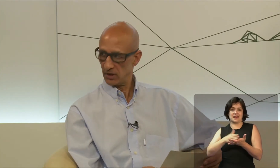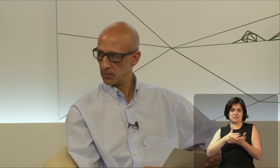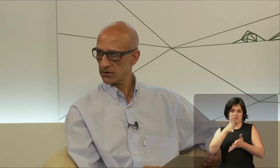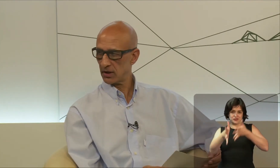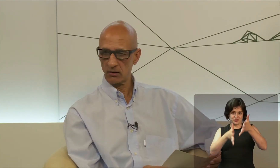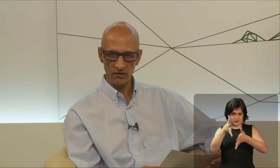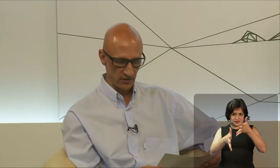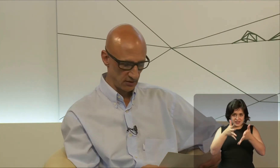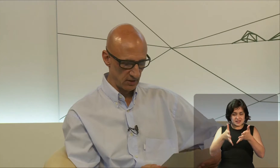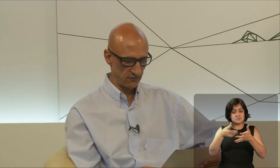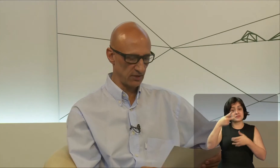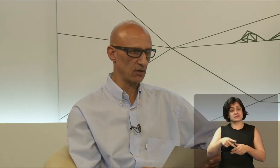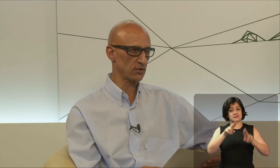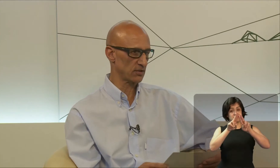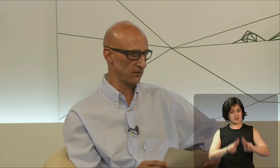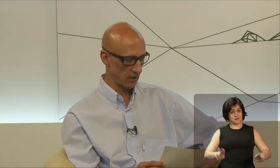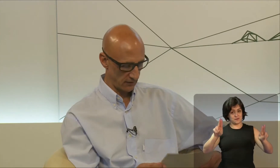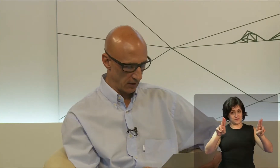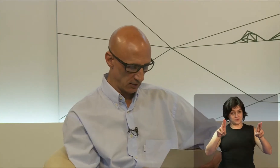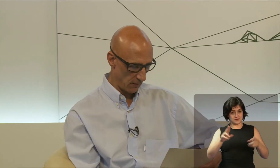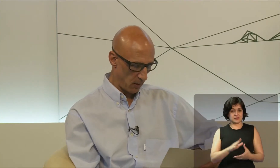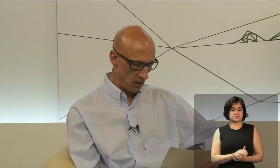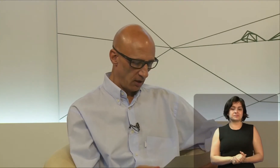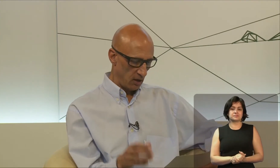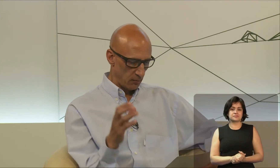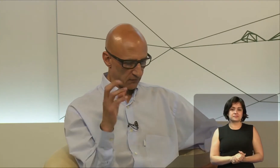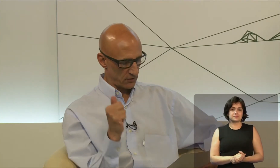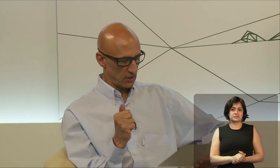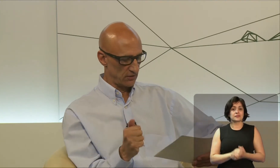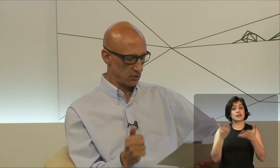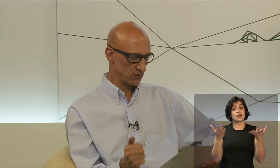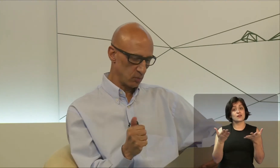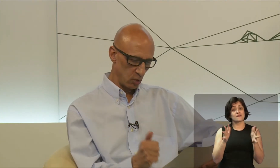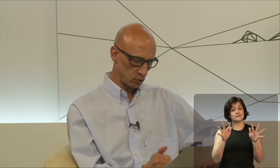Libras da Universidade Federal de Santa Catarina. Para fechar este nosso bloco,